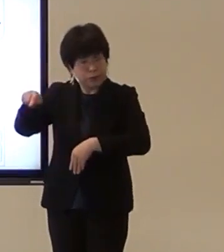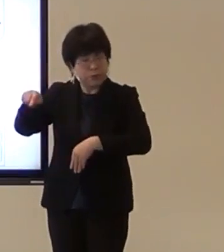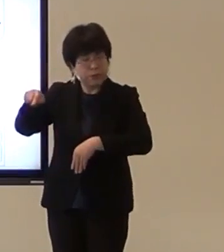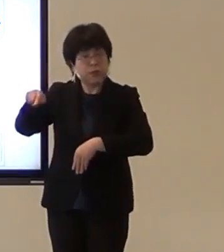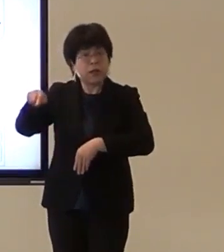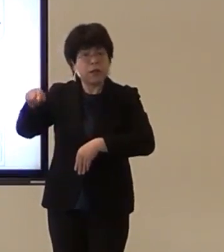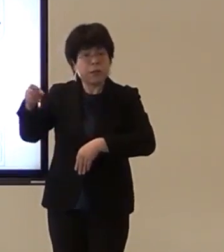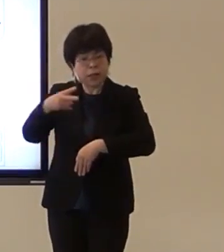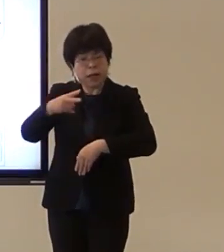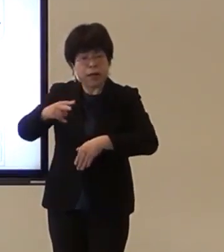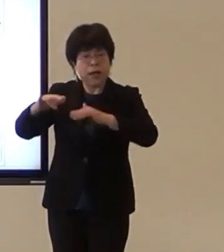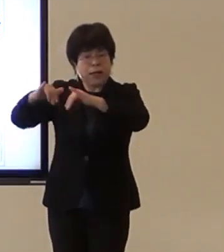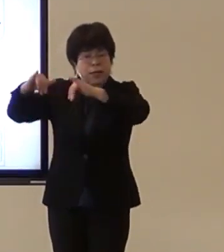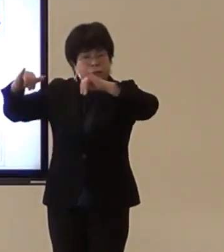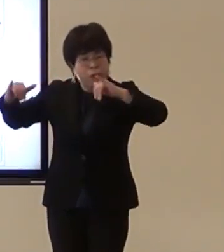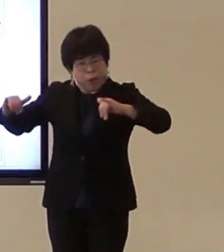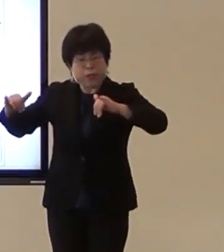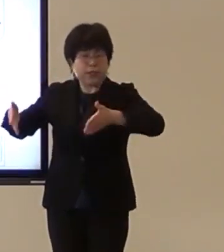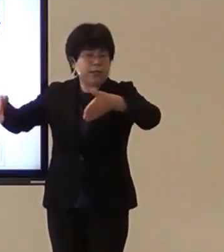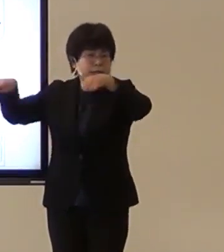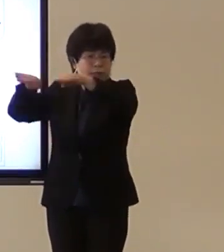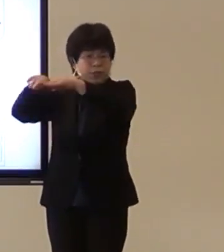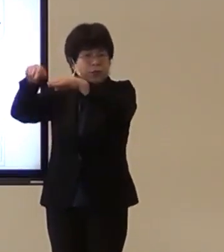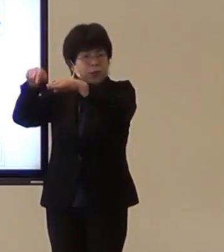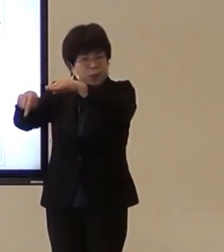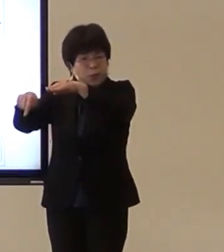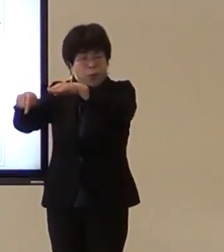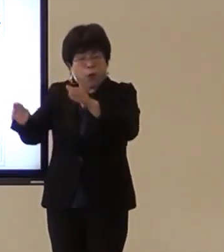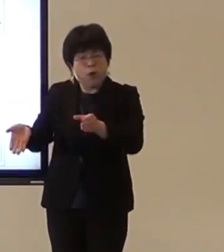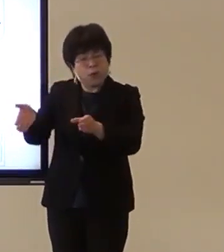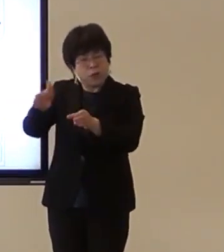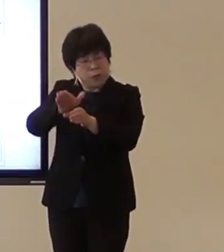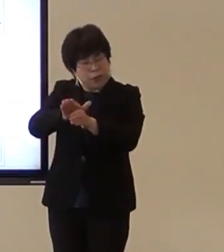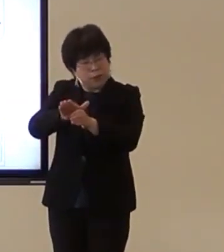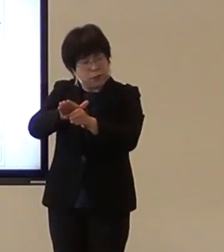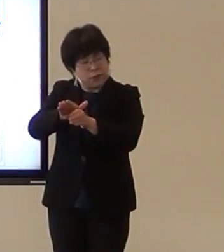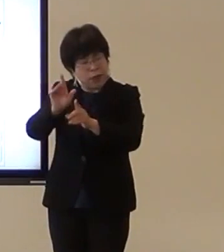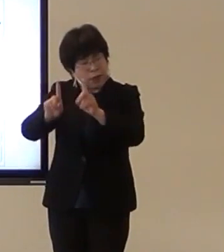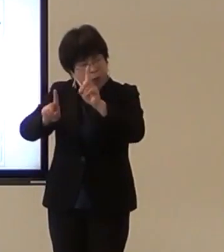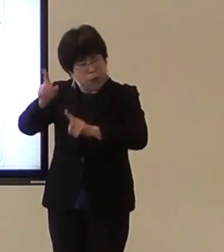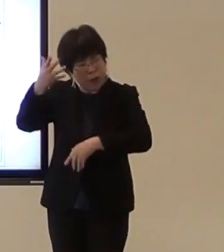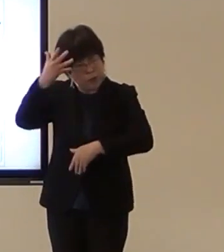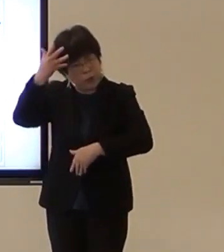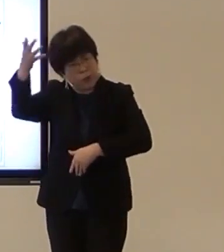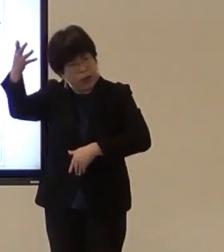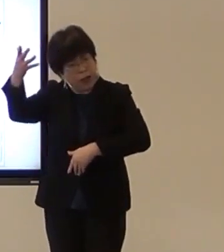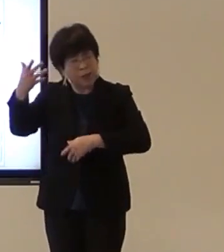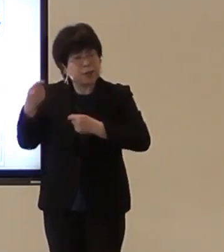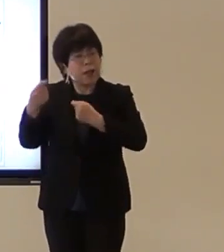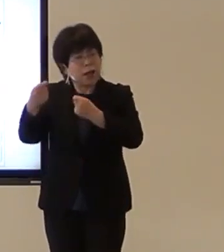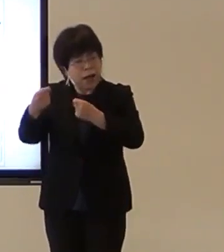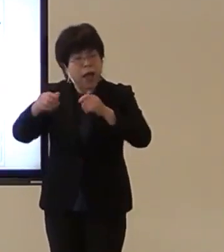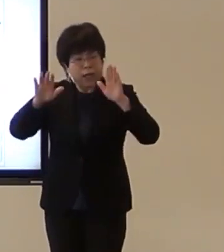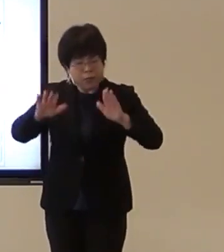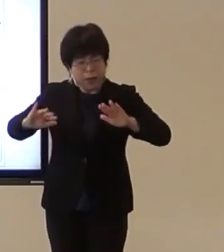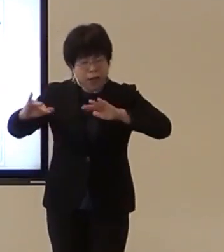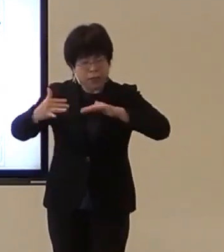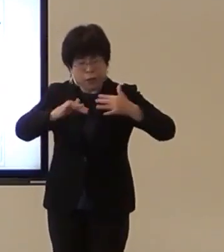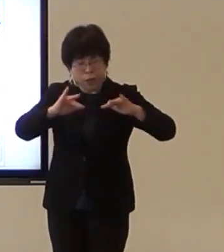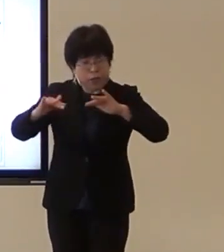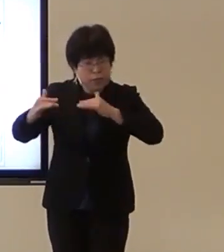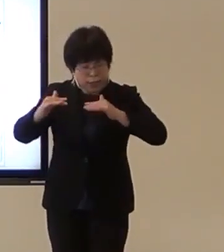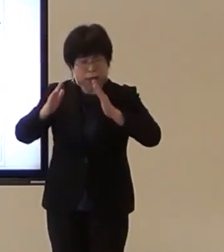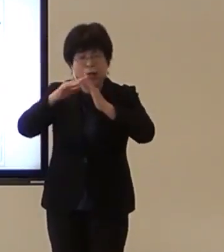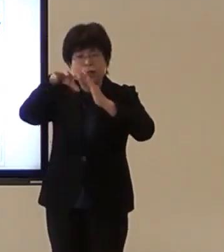少し規模が大きい施設の使用についても想定しながら、その可能性について現在協議検討を重ね